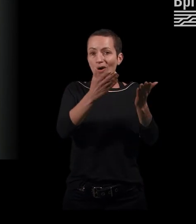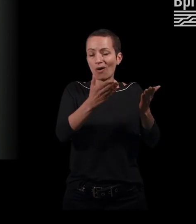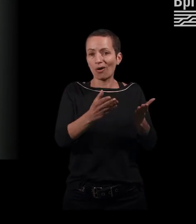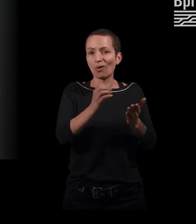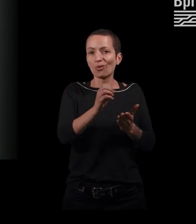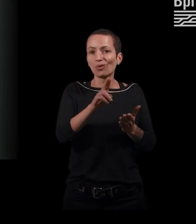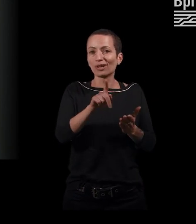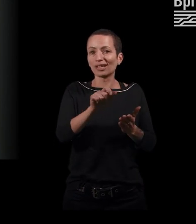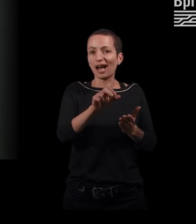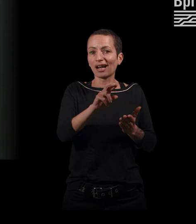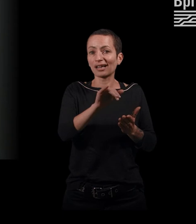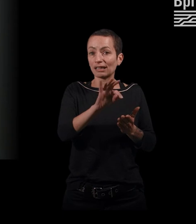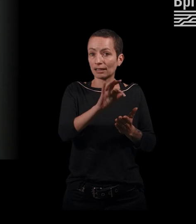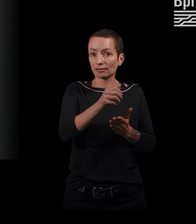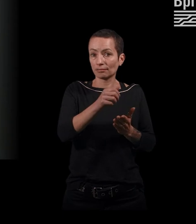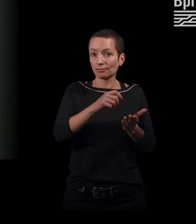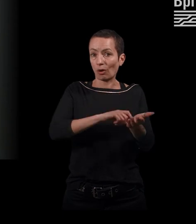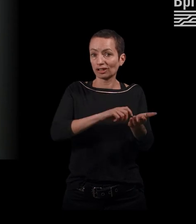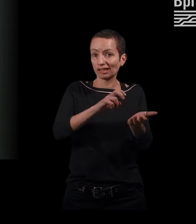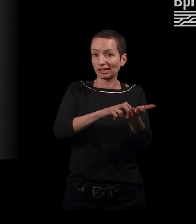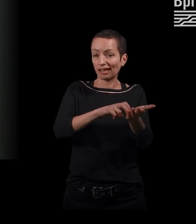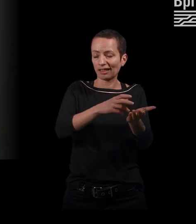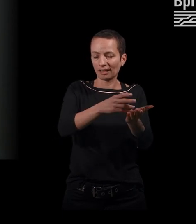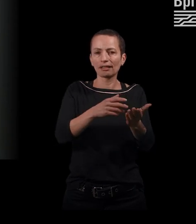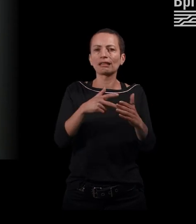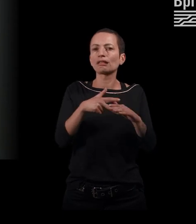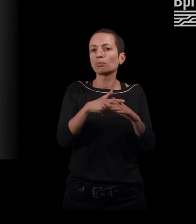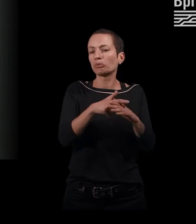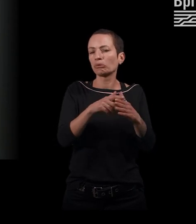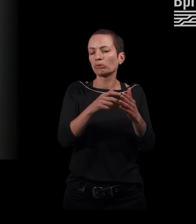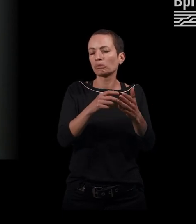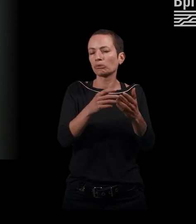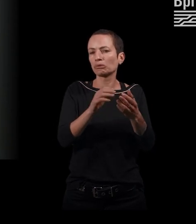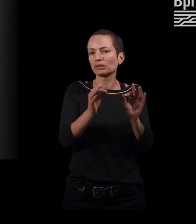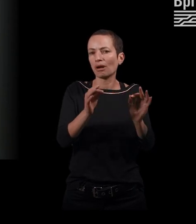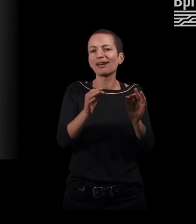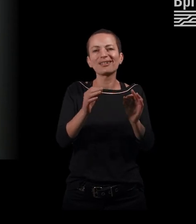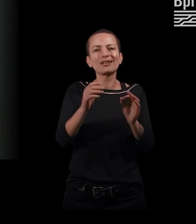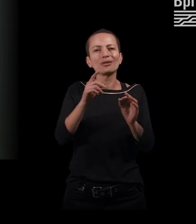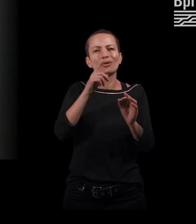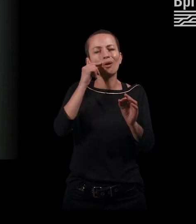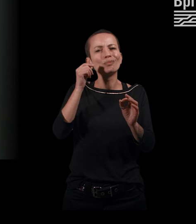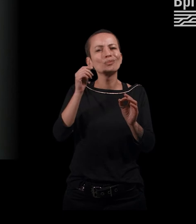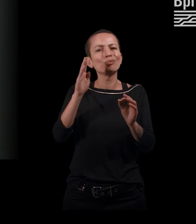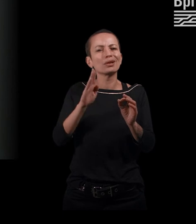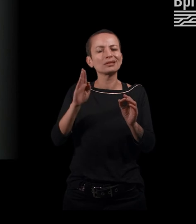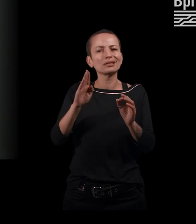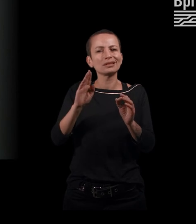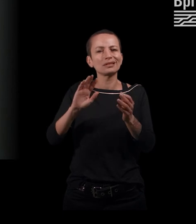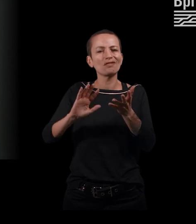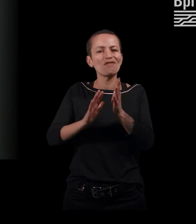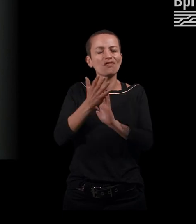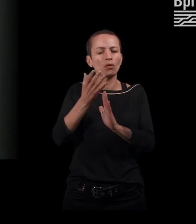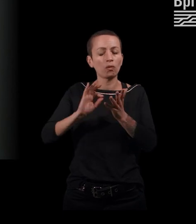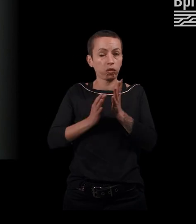Ougarit est alépin et syrien, et ça commence sur l'immolation par le feu de Bouazizi qui a déclenché les printemps